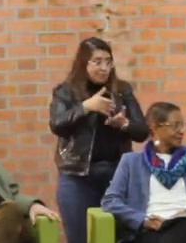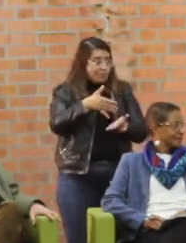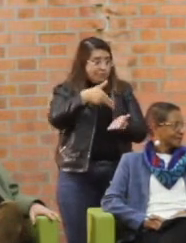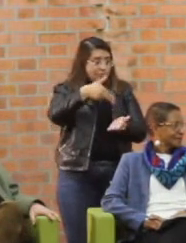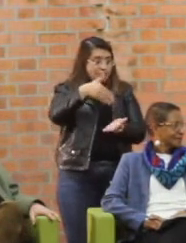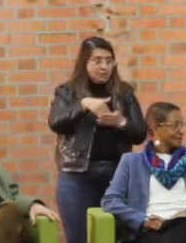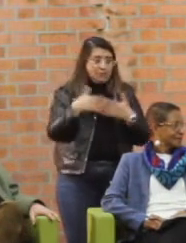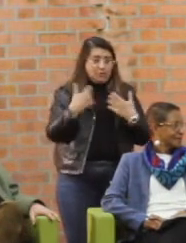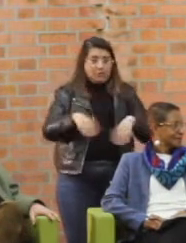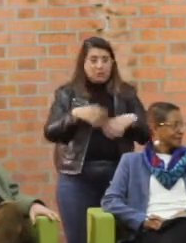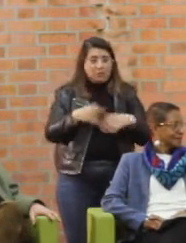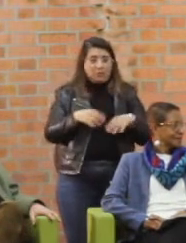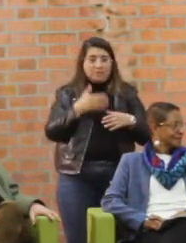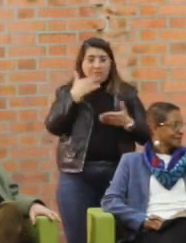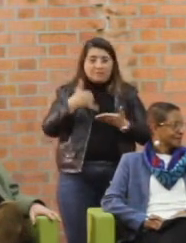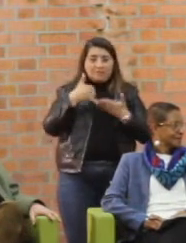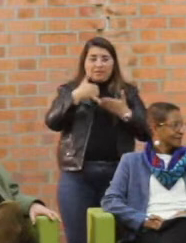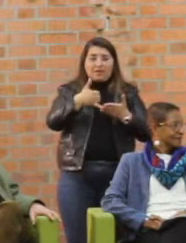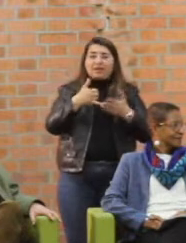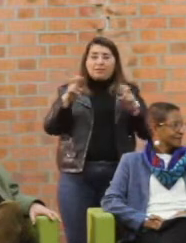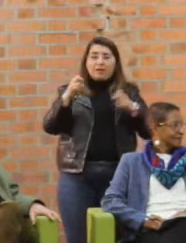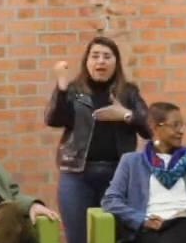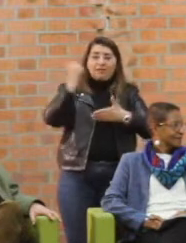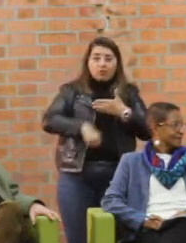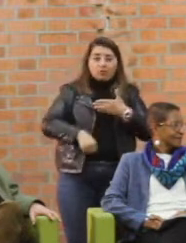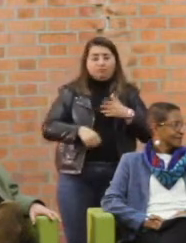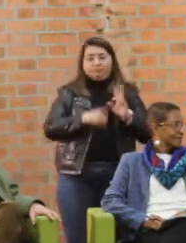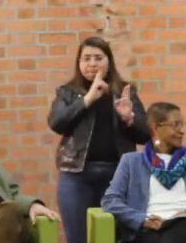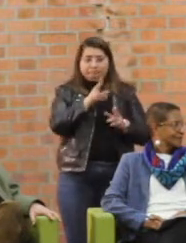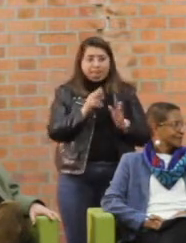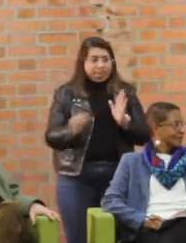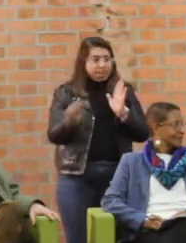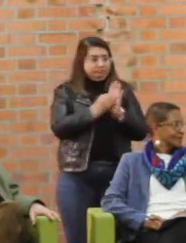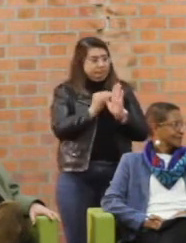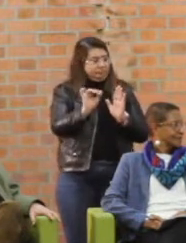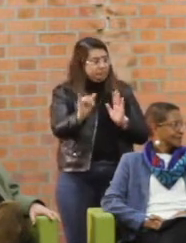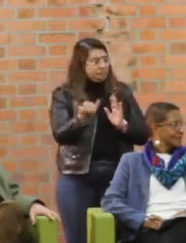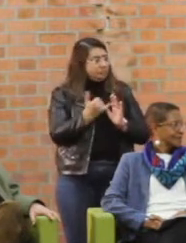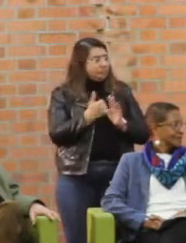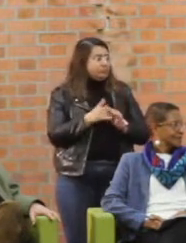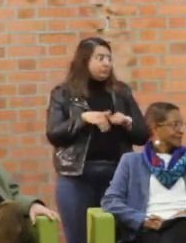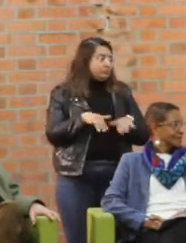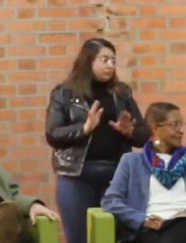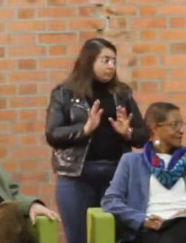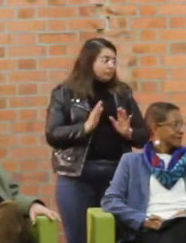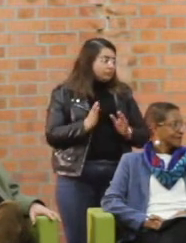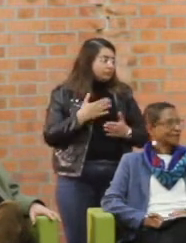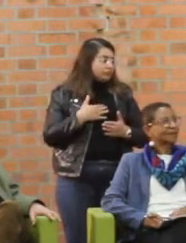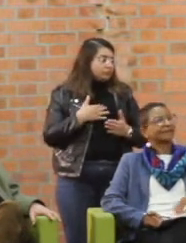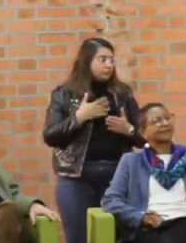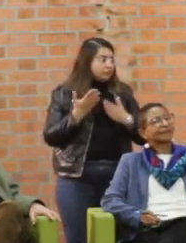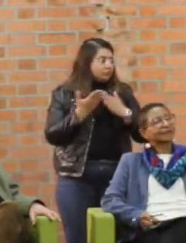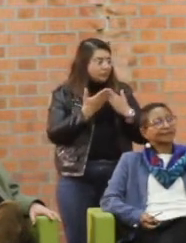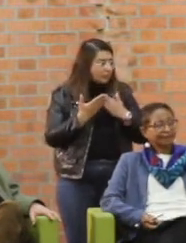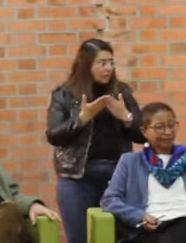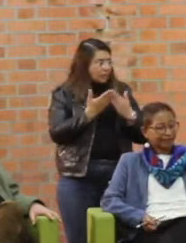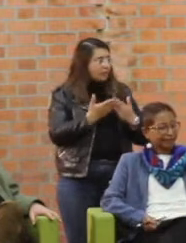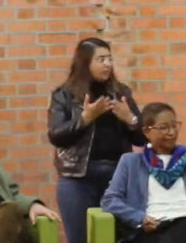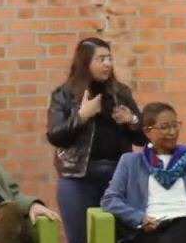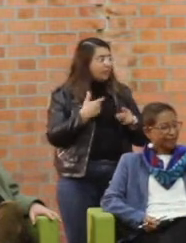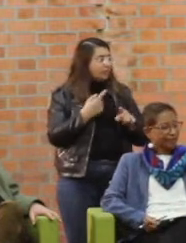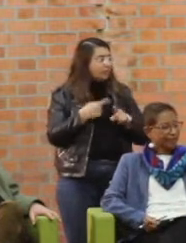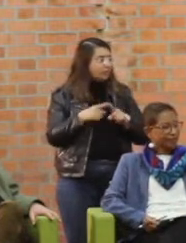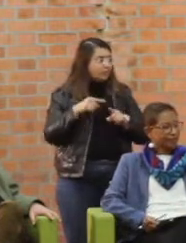el aborto y quería plantear que me parece que Aunque en Colombia en este momento se estén viviendo